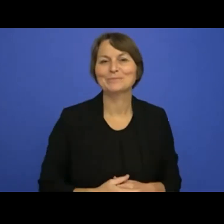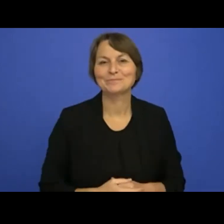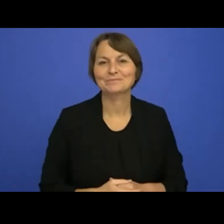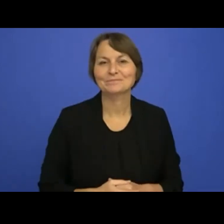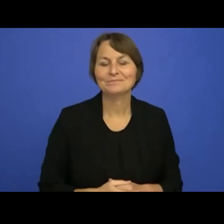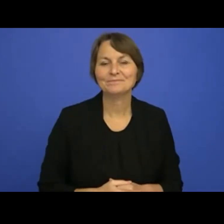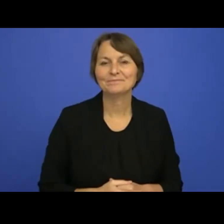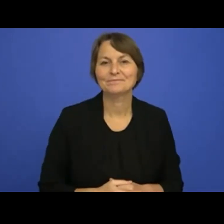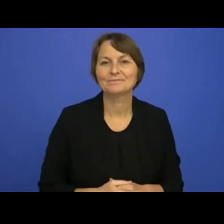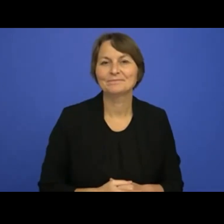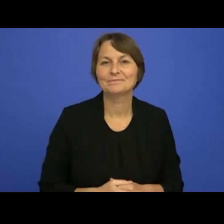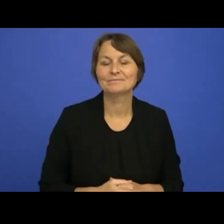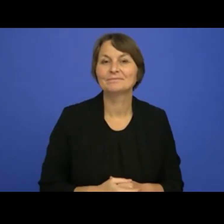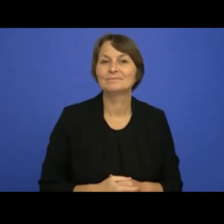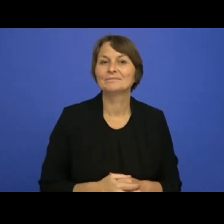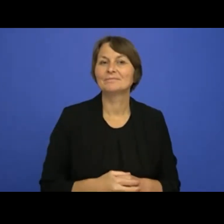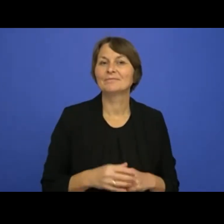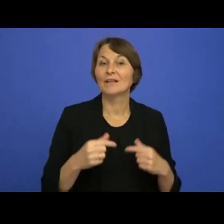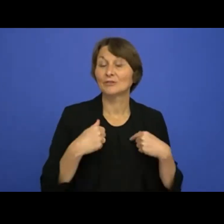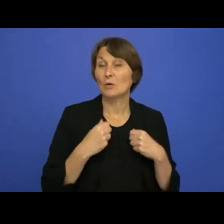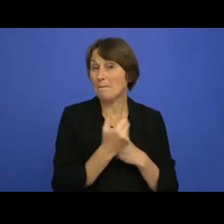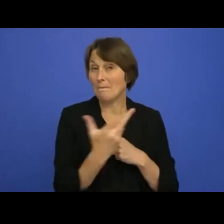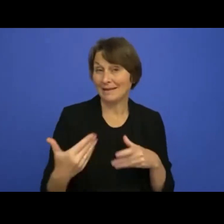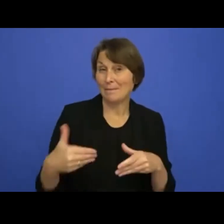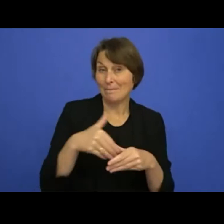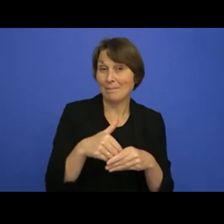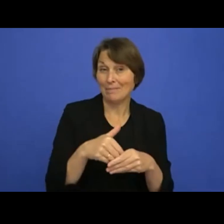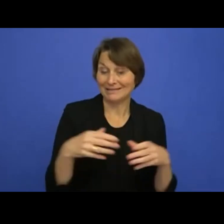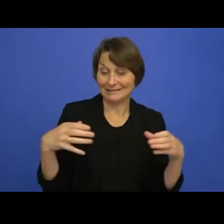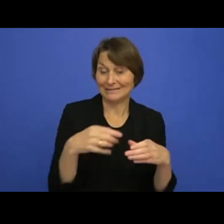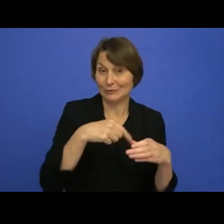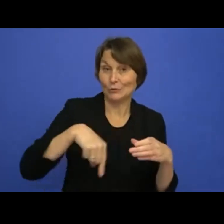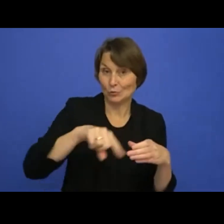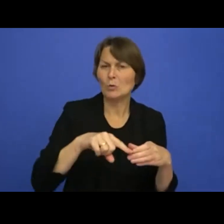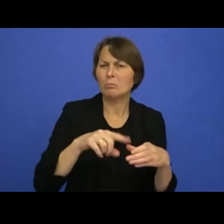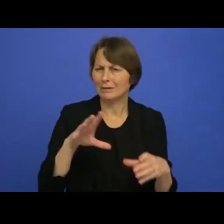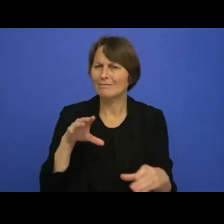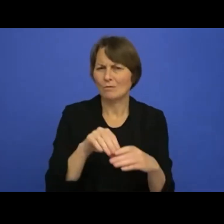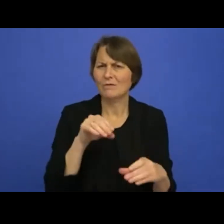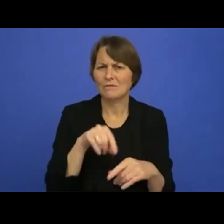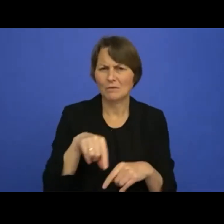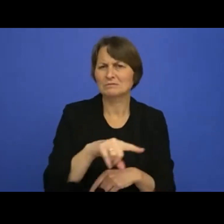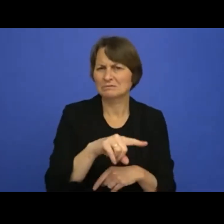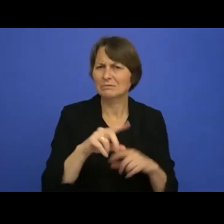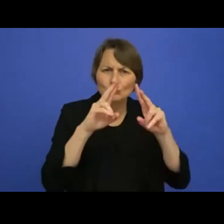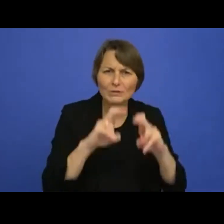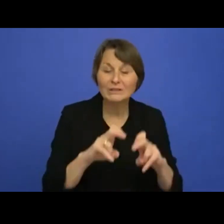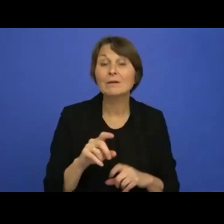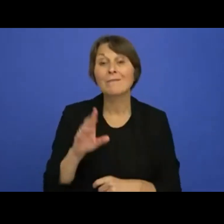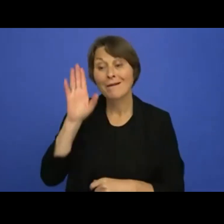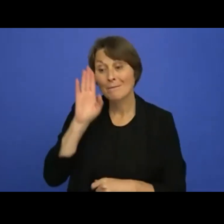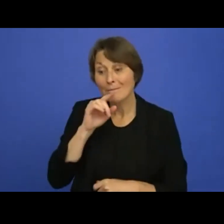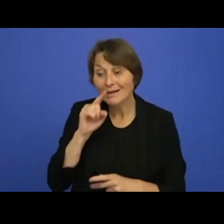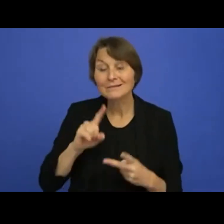Beaucoup de membres des chaires de l'UNESCO ont mis au point des interventions,